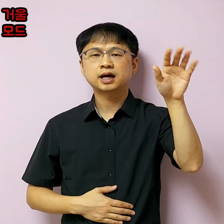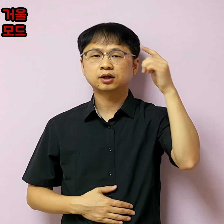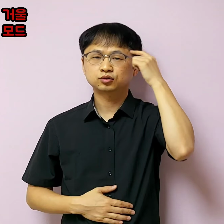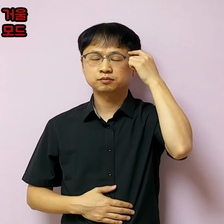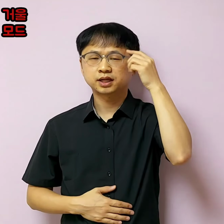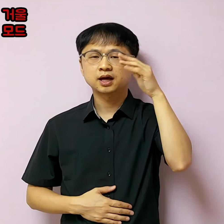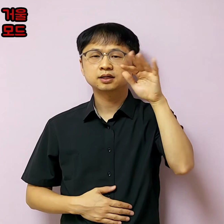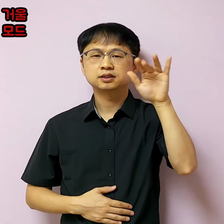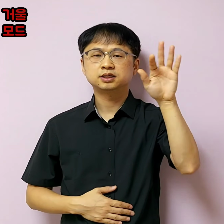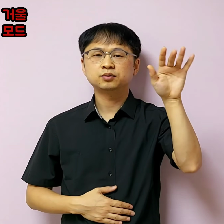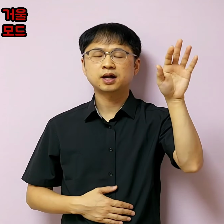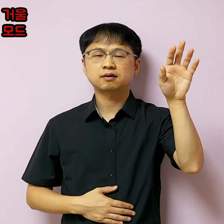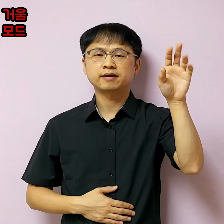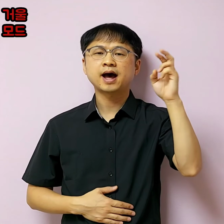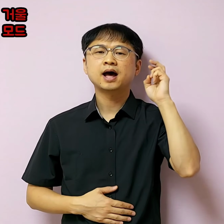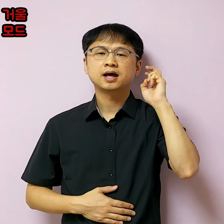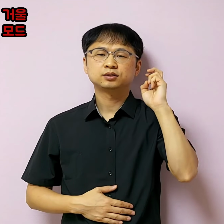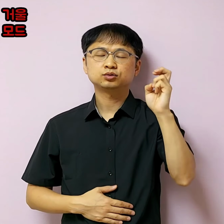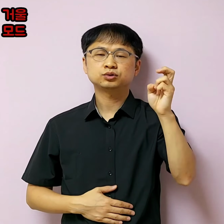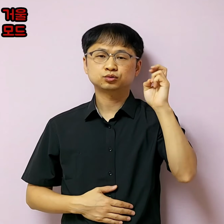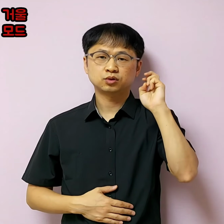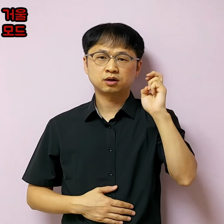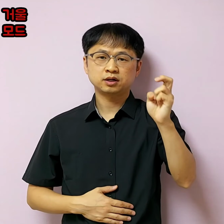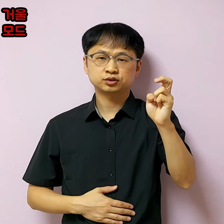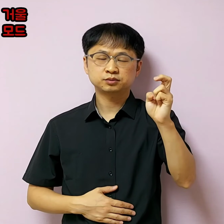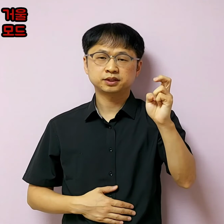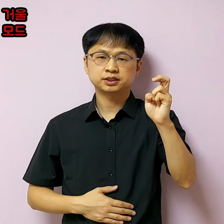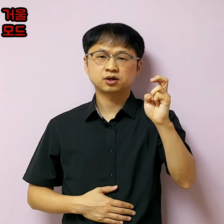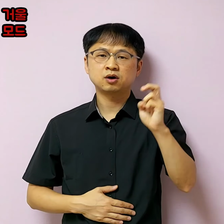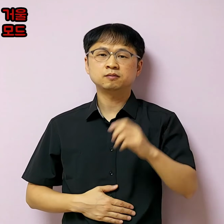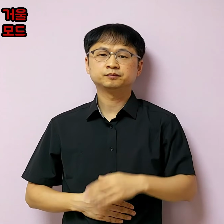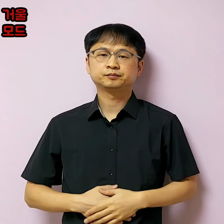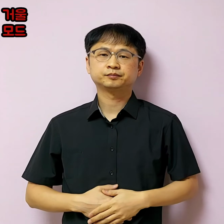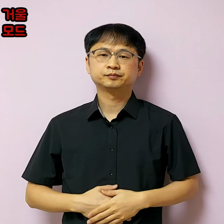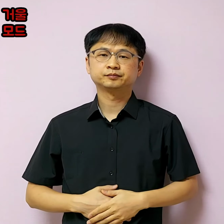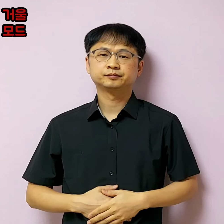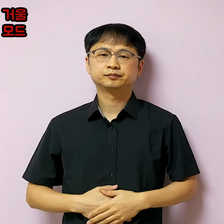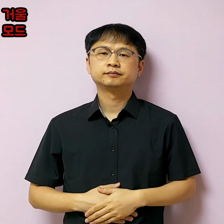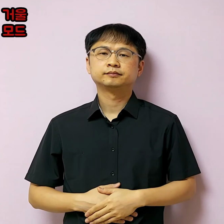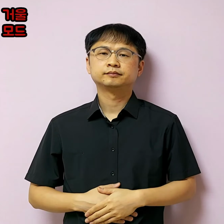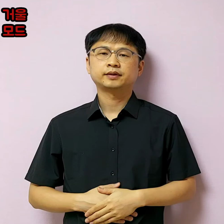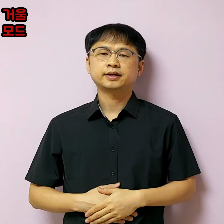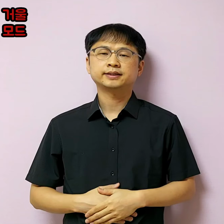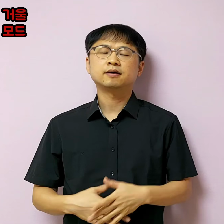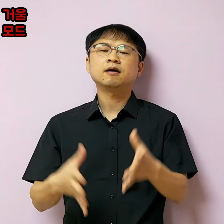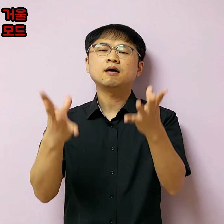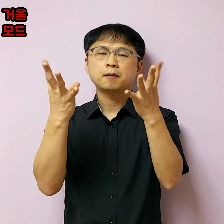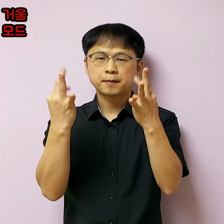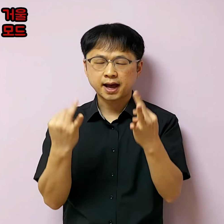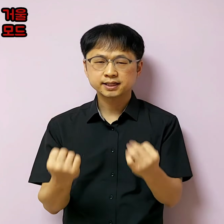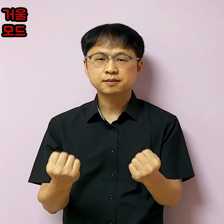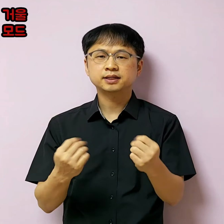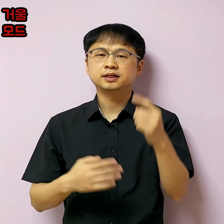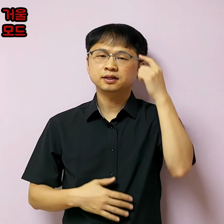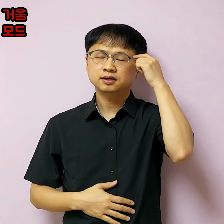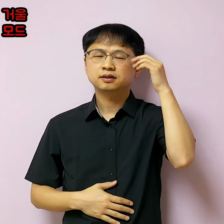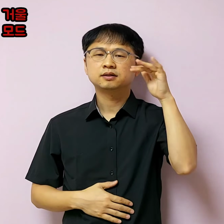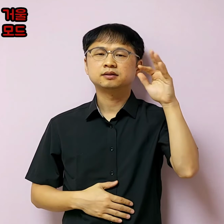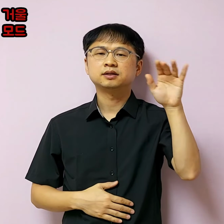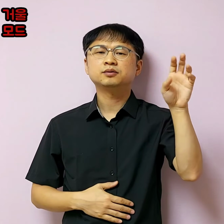라는 수어입니다. 그리워할 거야 추측 수어 해주시면 되죠. 네, 그래서 많이